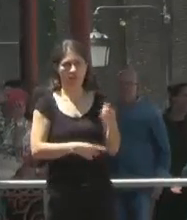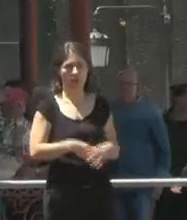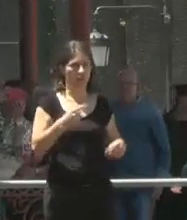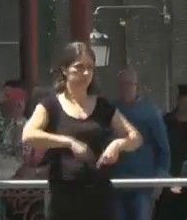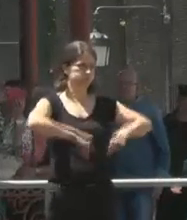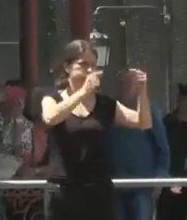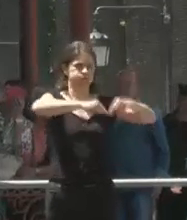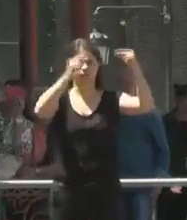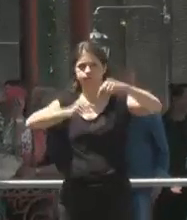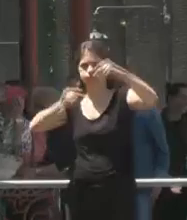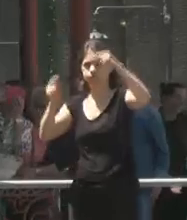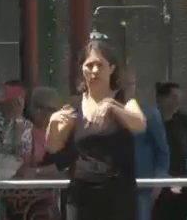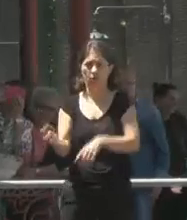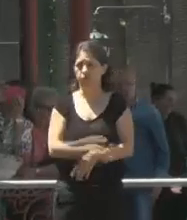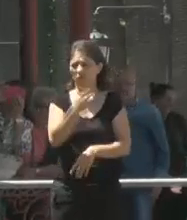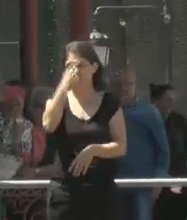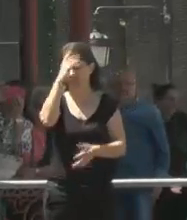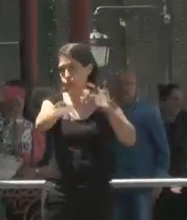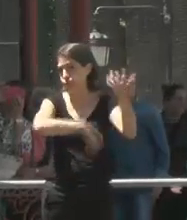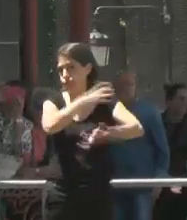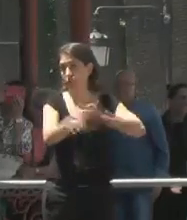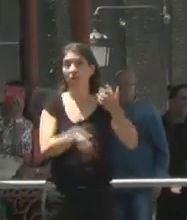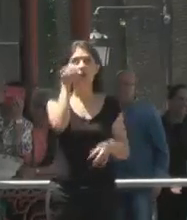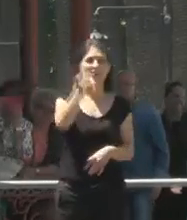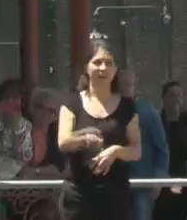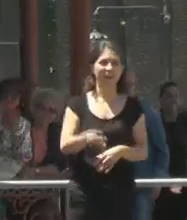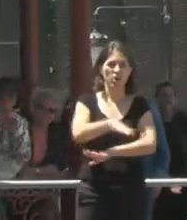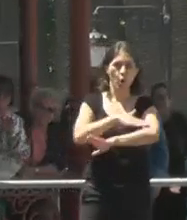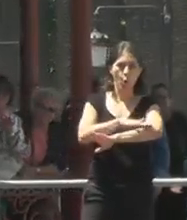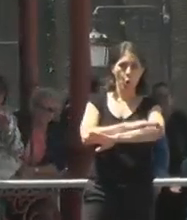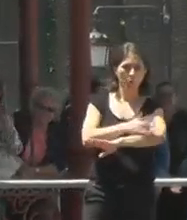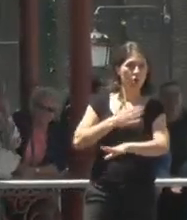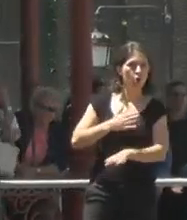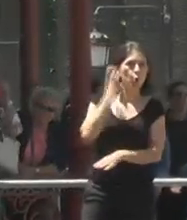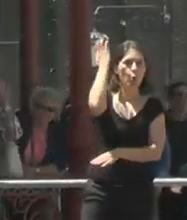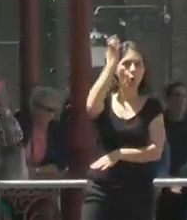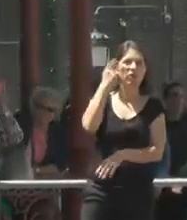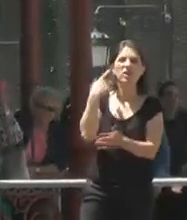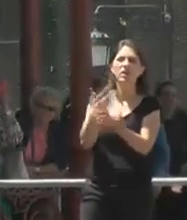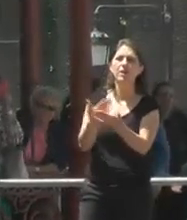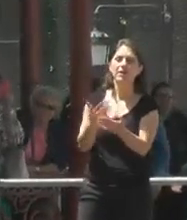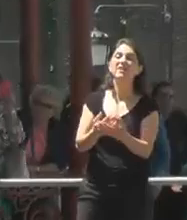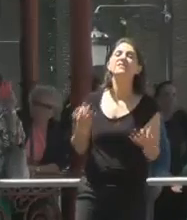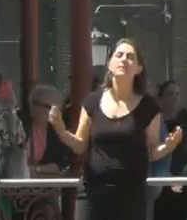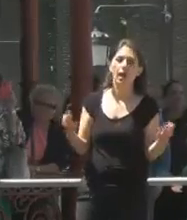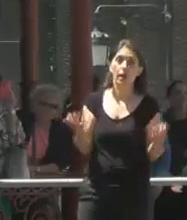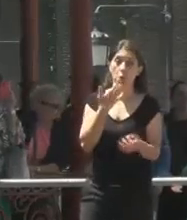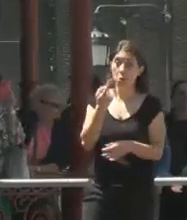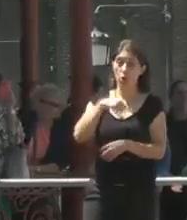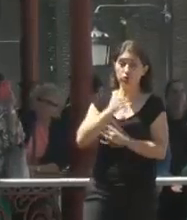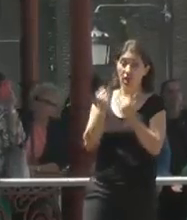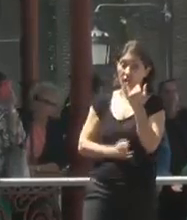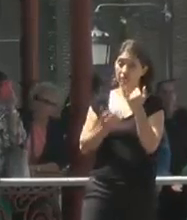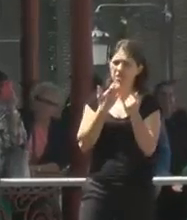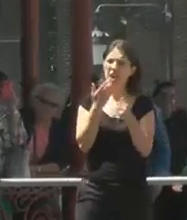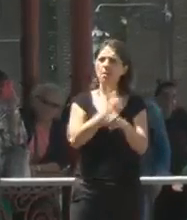su padre y de su madre, eso va a ser un Cristo. E aquí temos o goberno municipal da Coruña demostrando que cando poñemos por